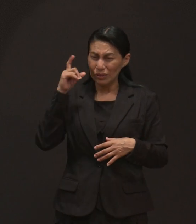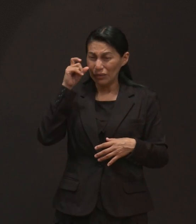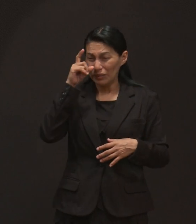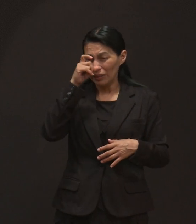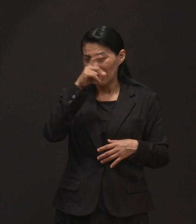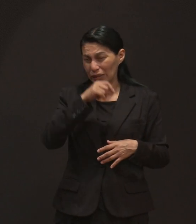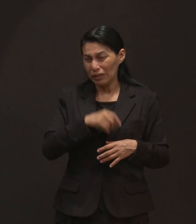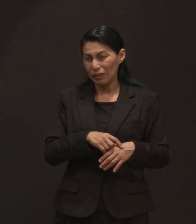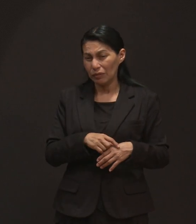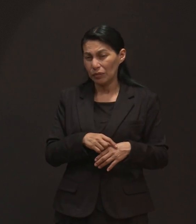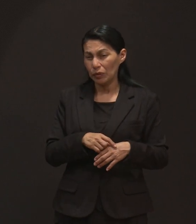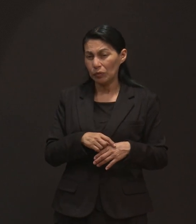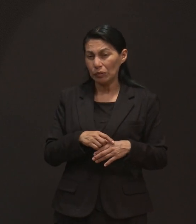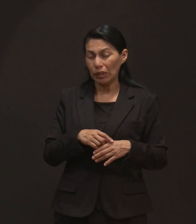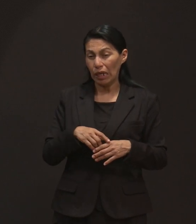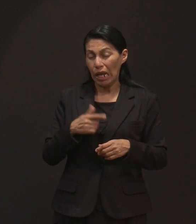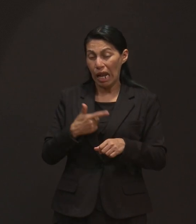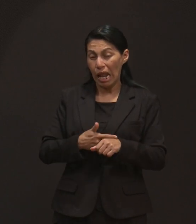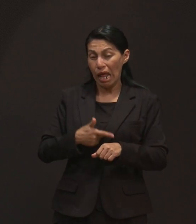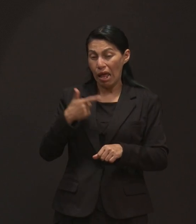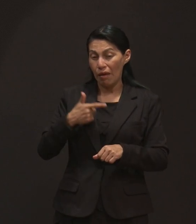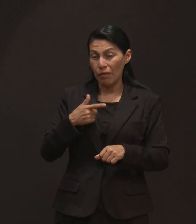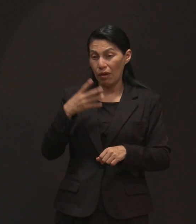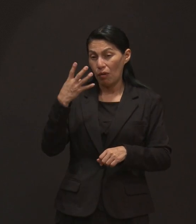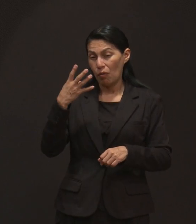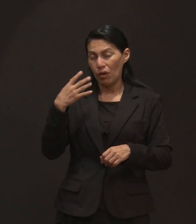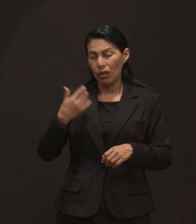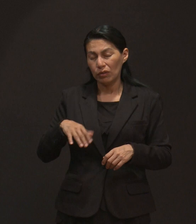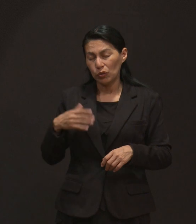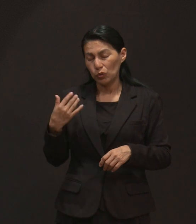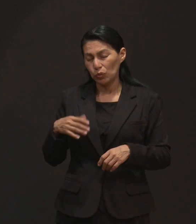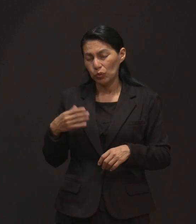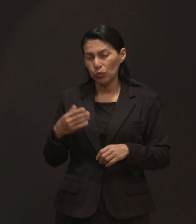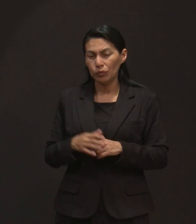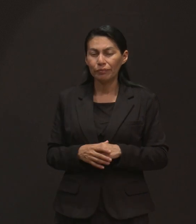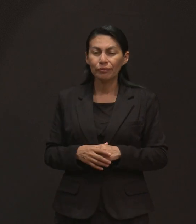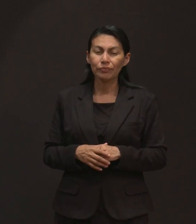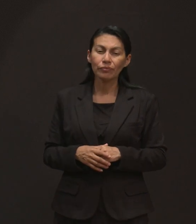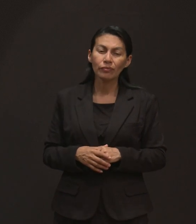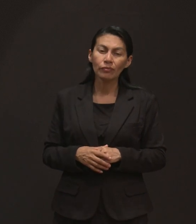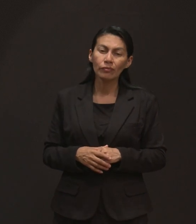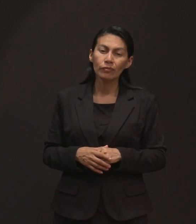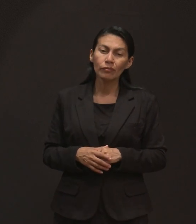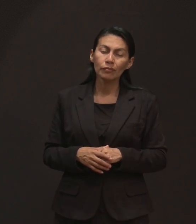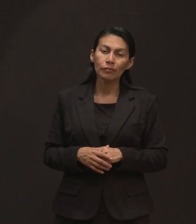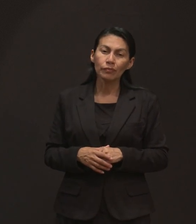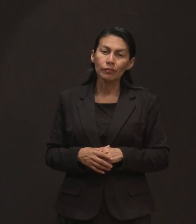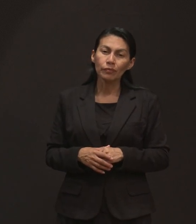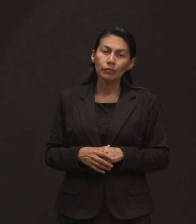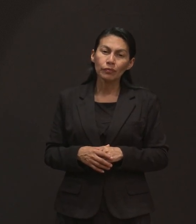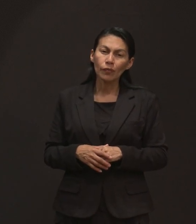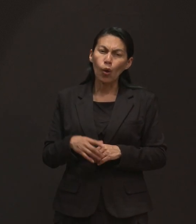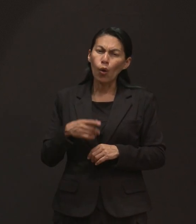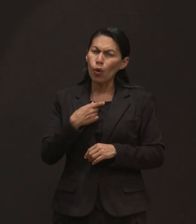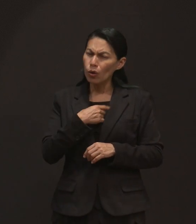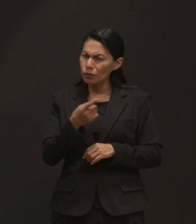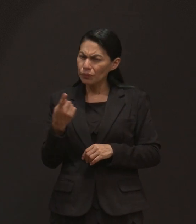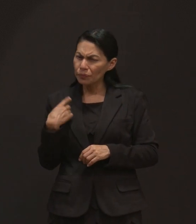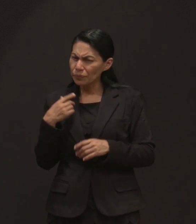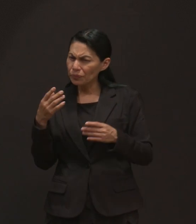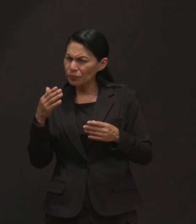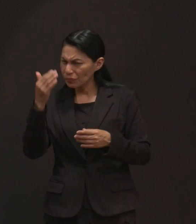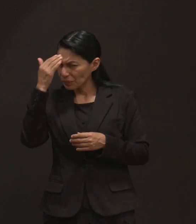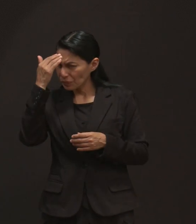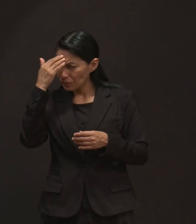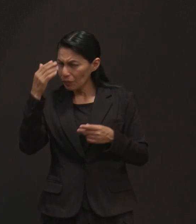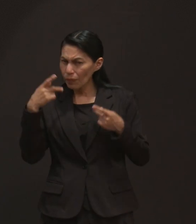nos enteramos, pues su cáncer ya era nivel 4. Entonces, pues nosotros conocíamos